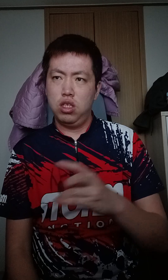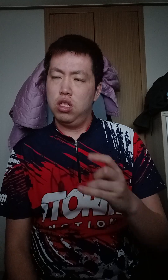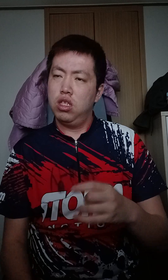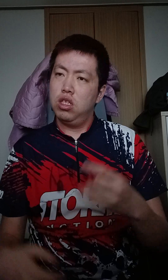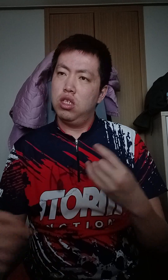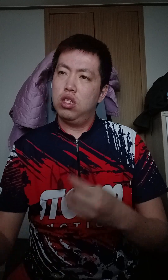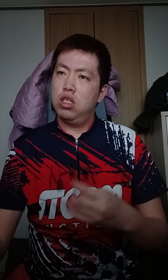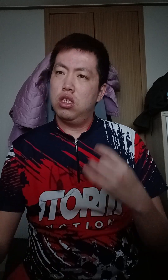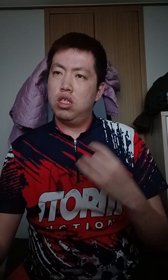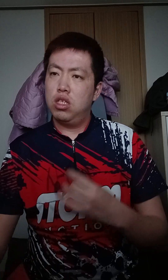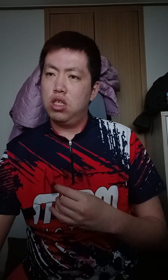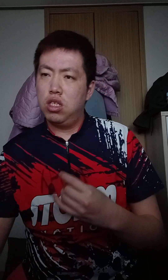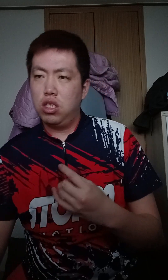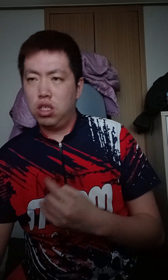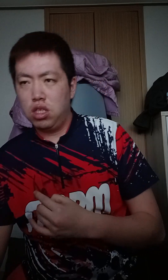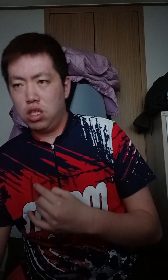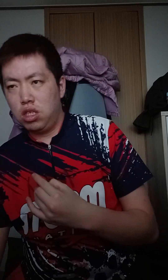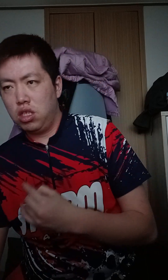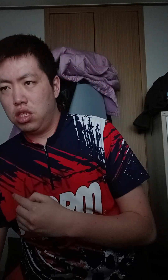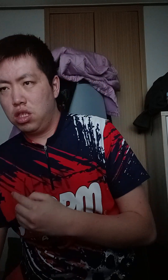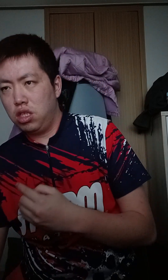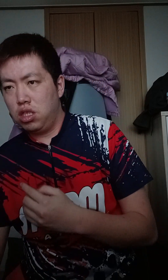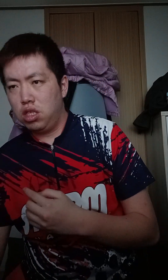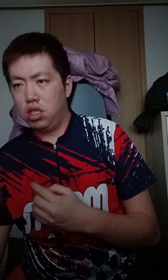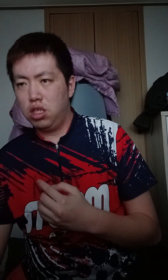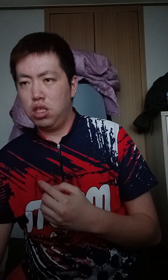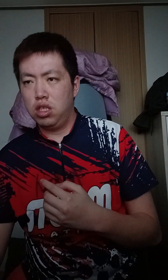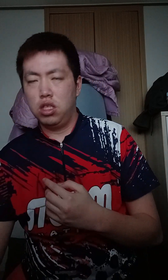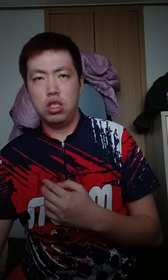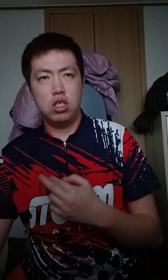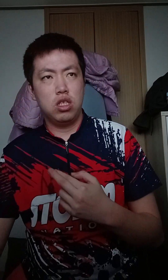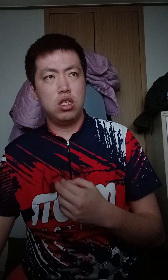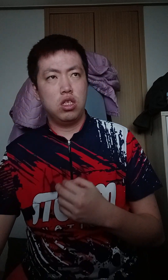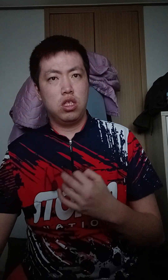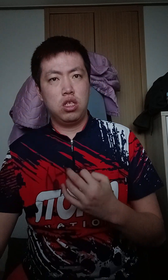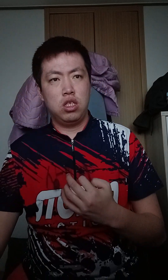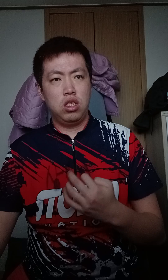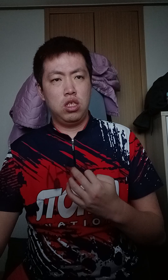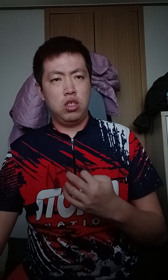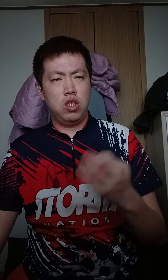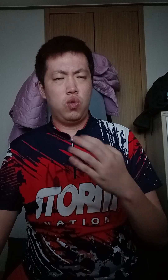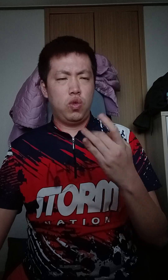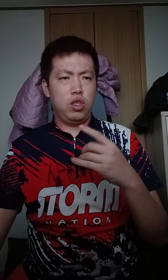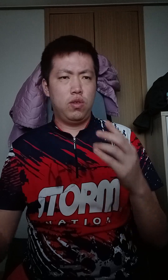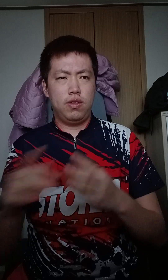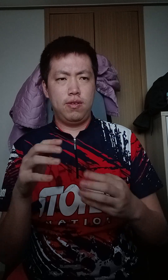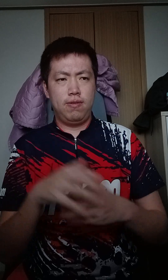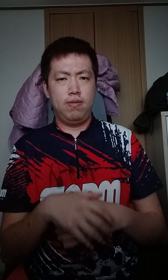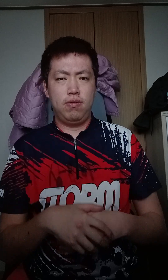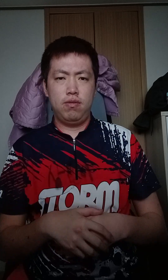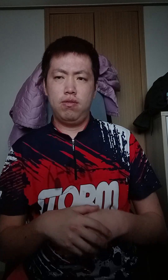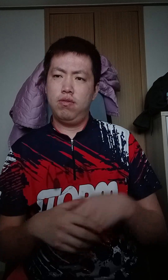게 우선적인 목표라고 인건비가 상승이 되면 이제 거기에 맞춰서 호봉제로 전환하는 것을 지금 검토를 할